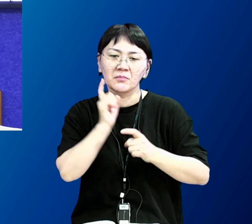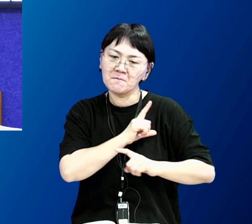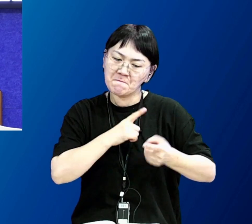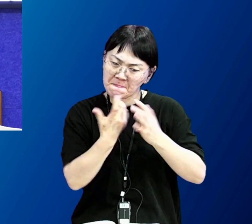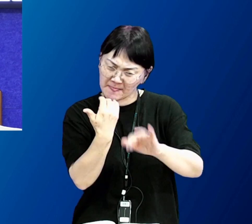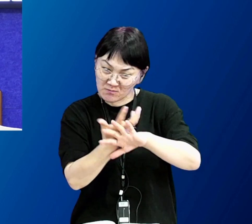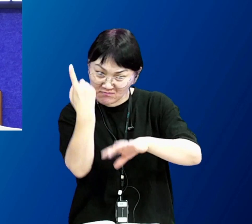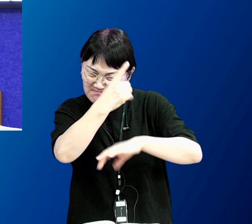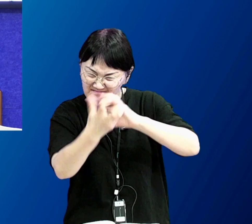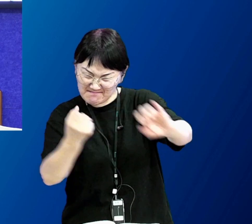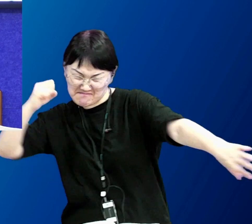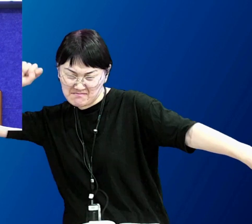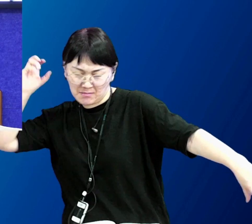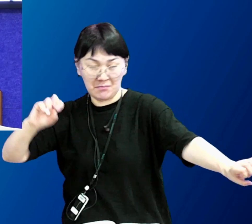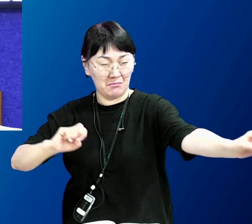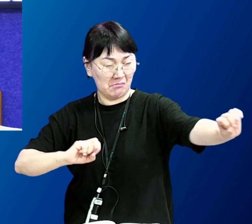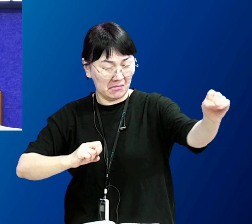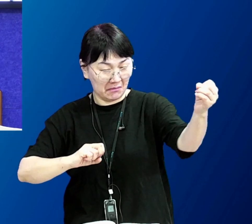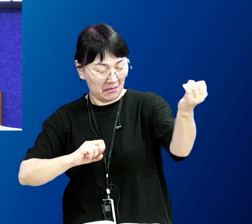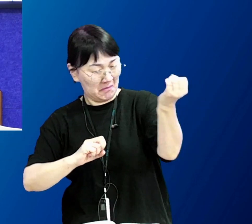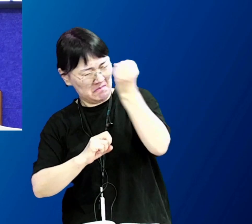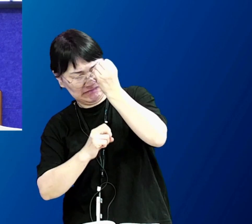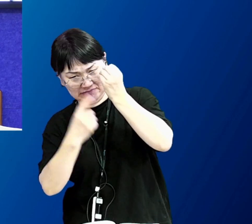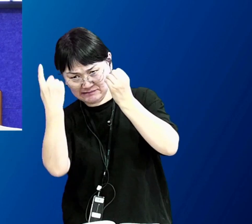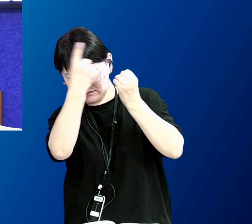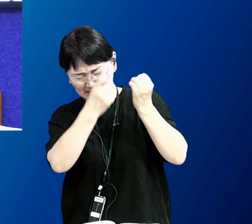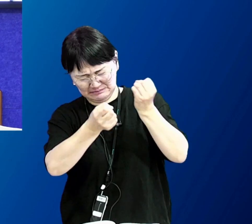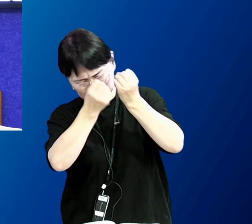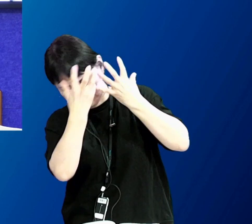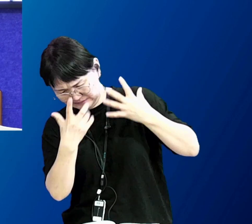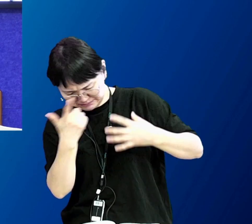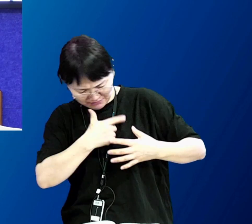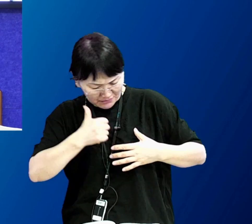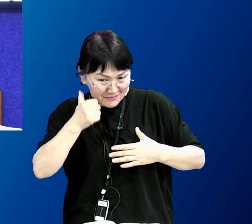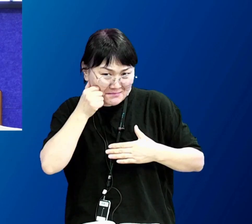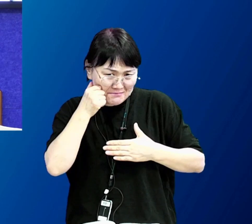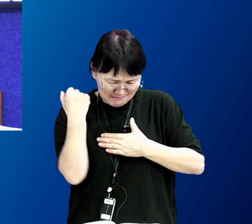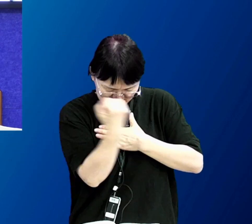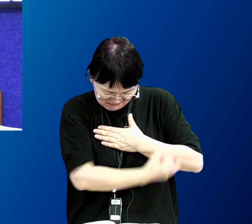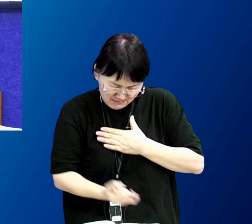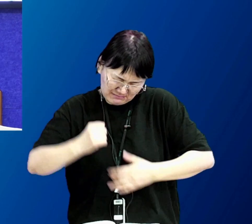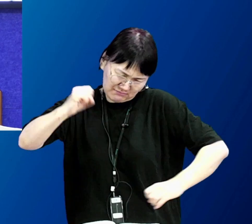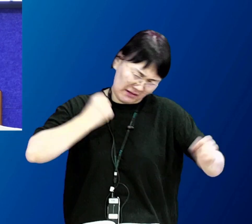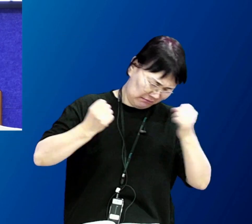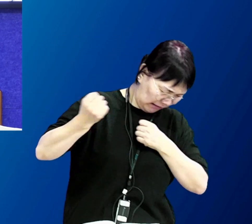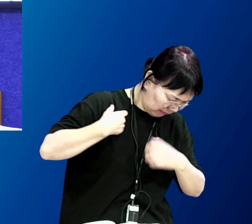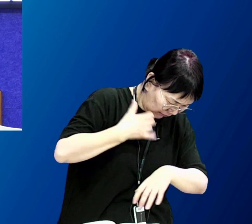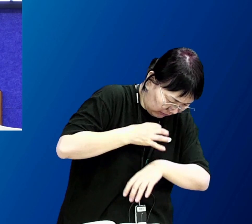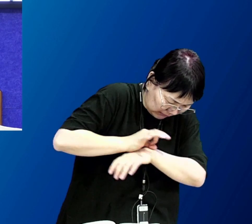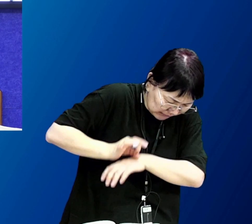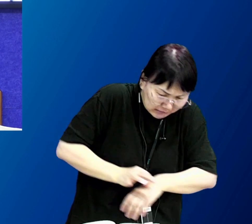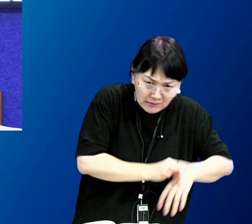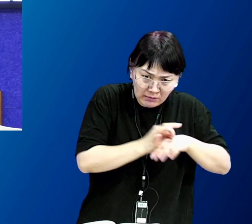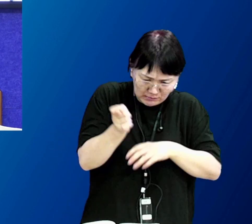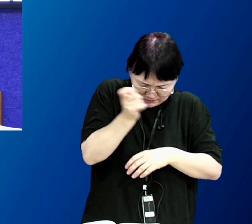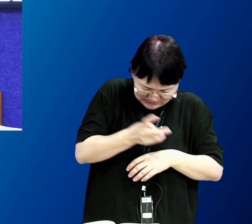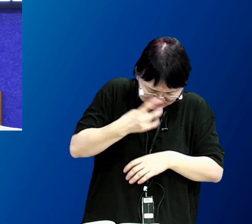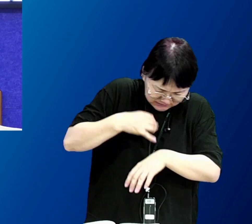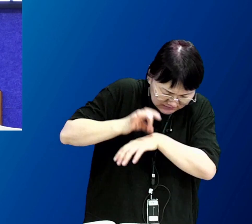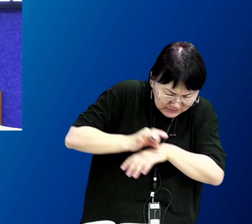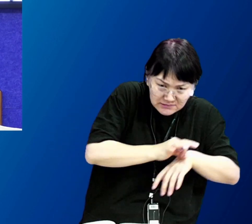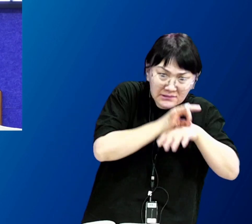өөрлөн дүүрлөн чулуу шидэн бүтэн биеийг нь тийм биз өвтгөж тэг чулууд нь зохиж байгаа